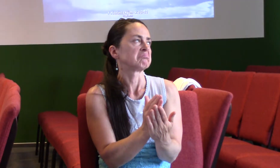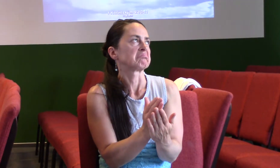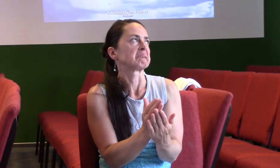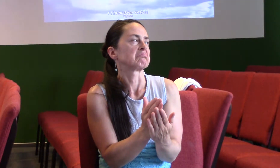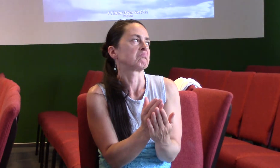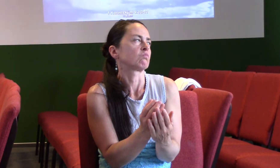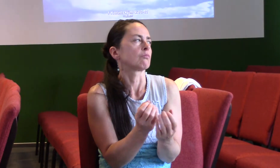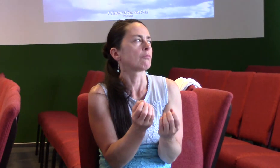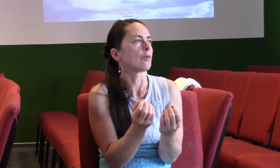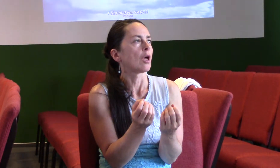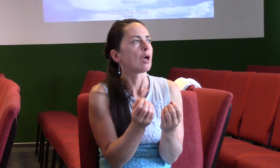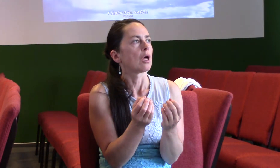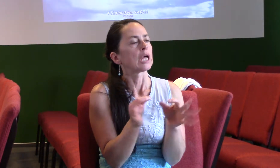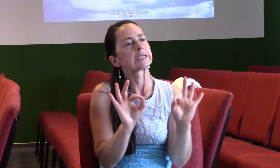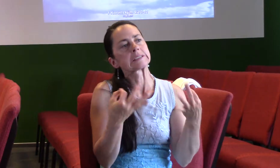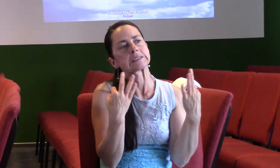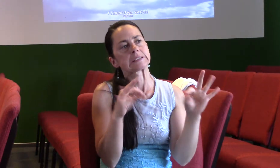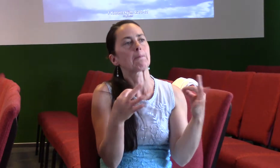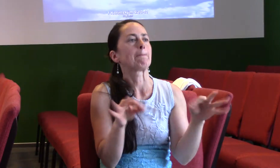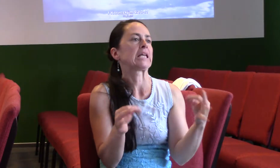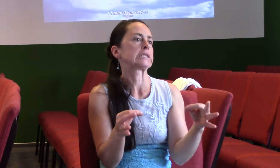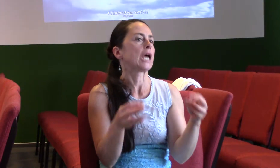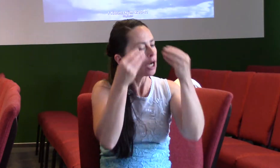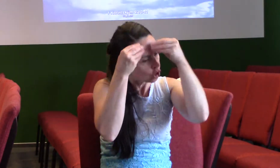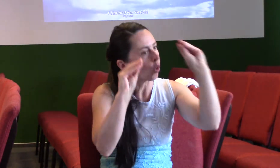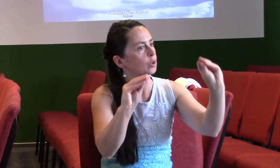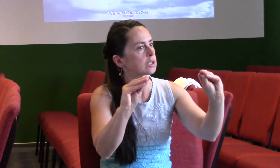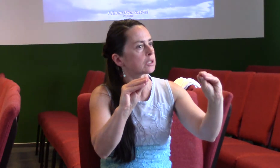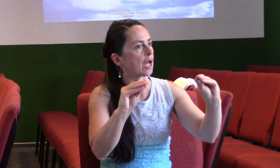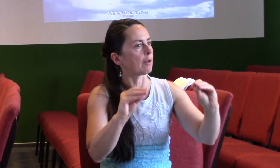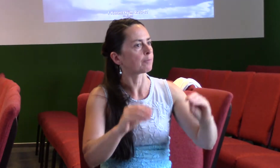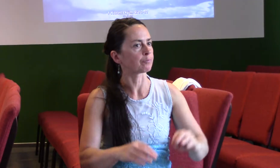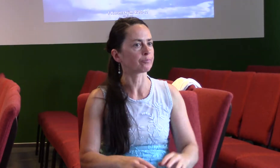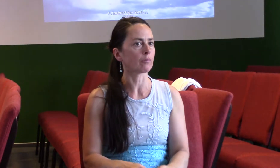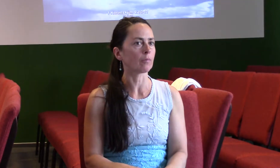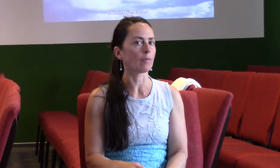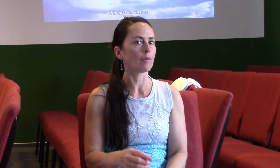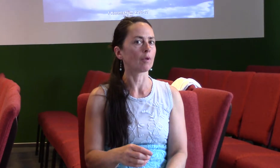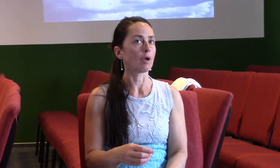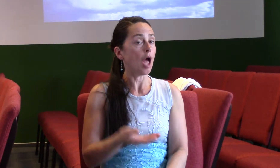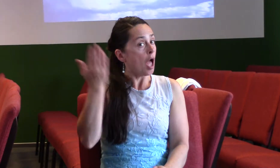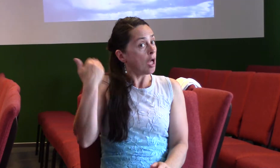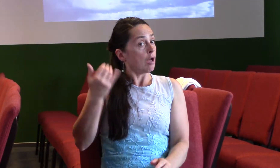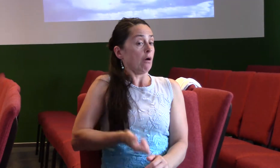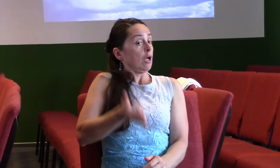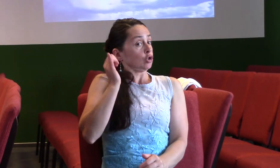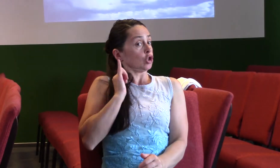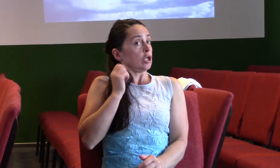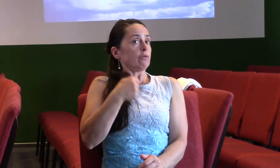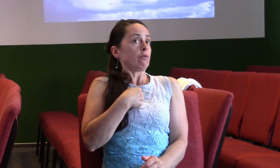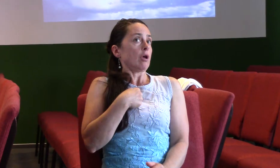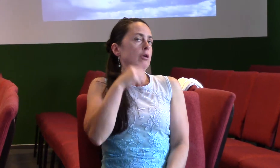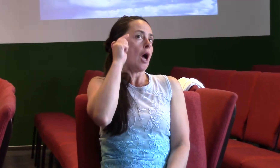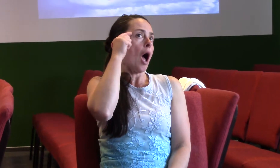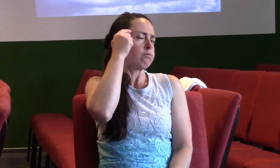Víte, nikdy jsem si nemyslel, že kázání a vyučování je namahává. Máhává služba. Tete prvé